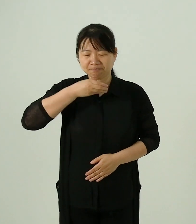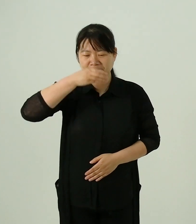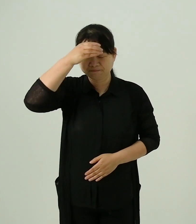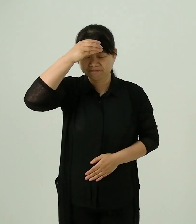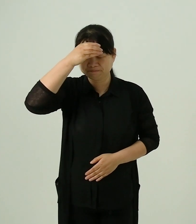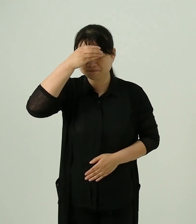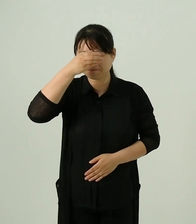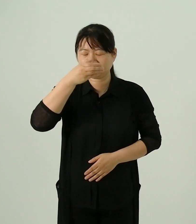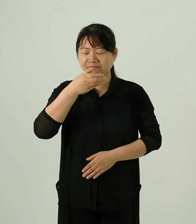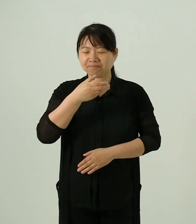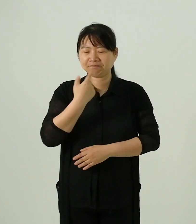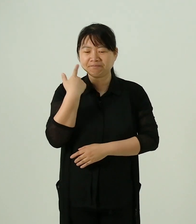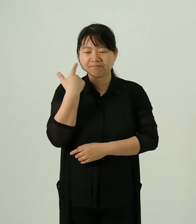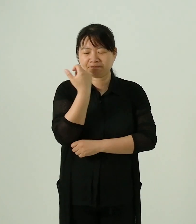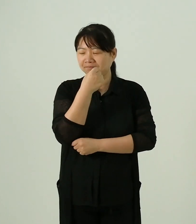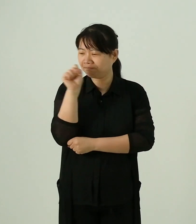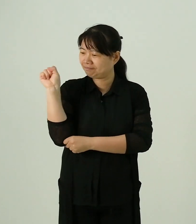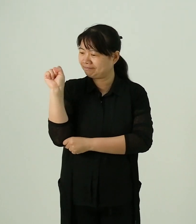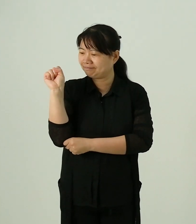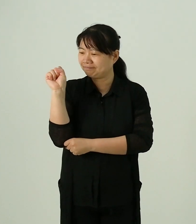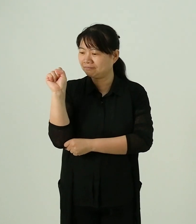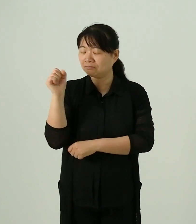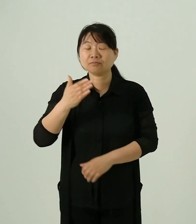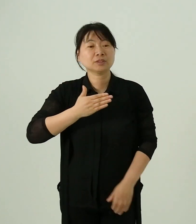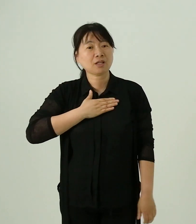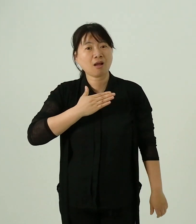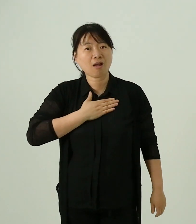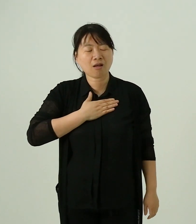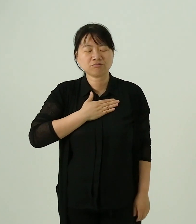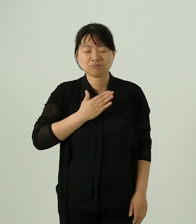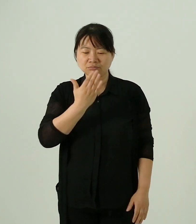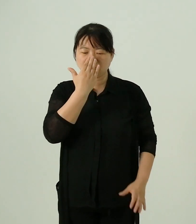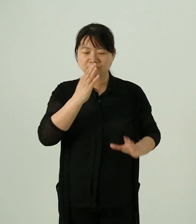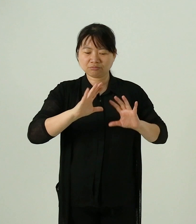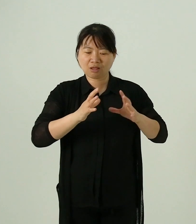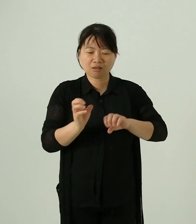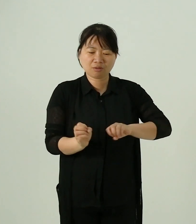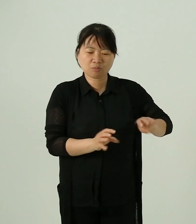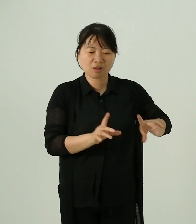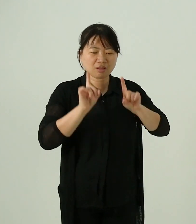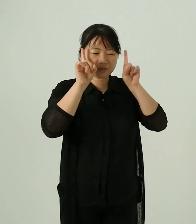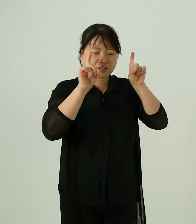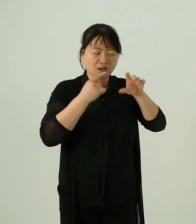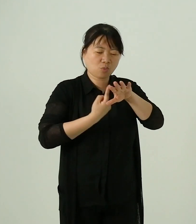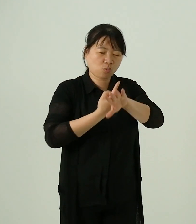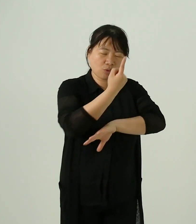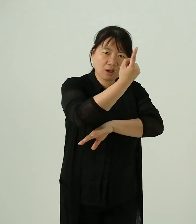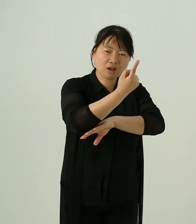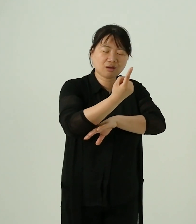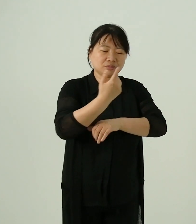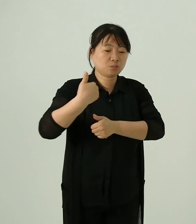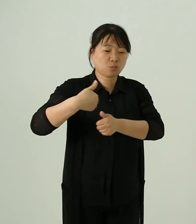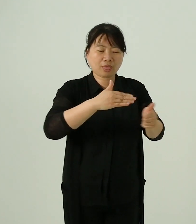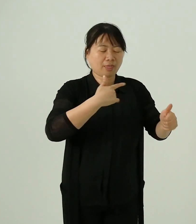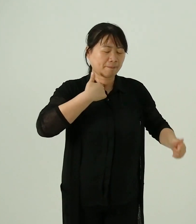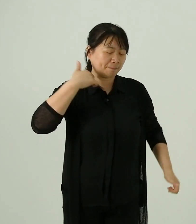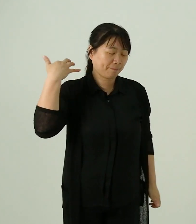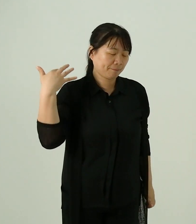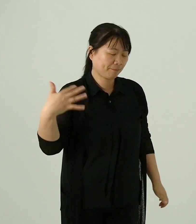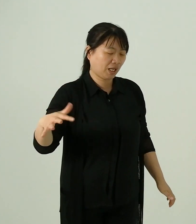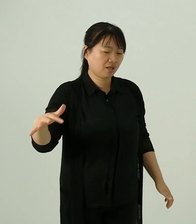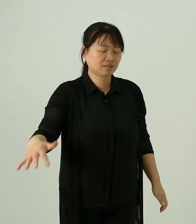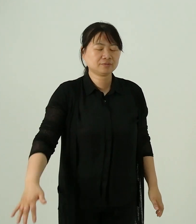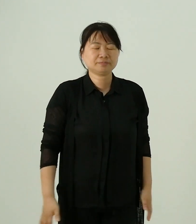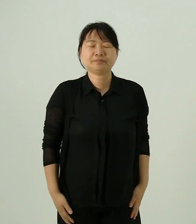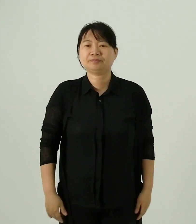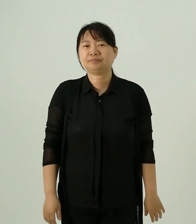전혀 낯선 태도를 취하십니다. 나는 이스라엘의 잃어버린 양 외에는 보냄을